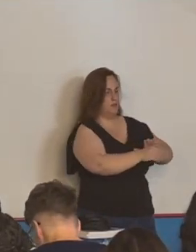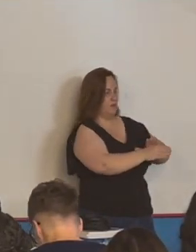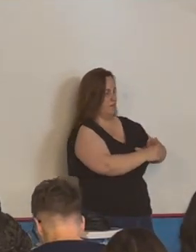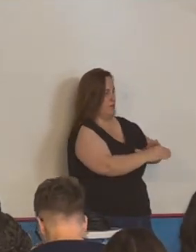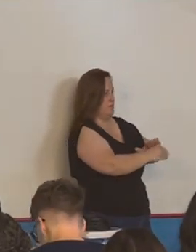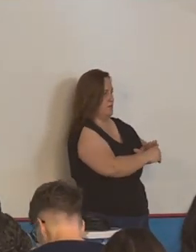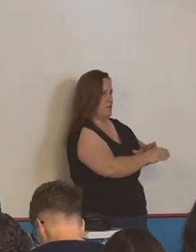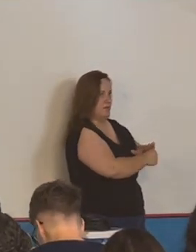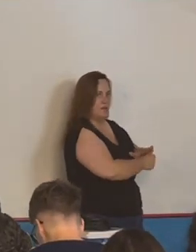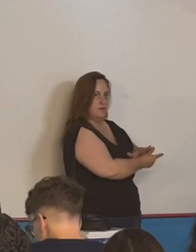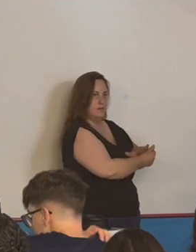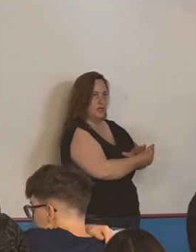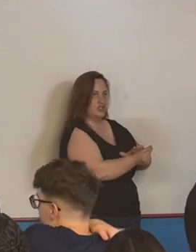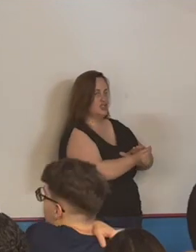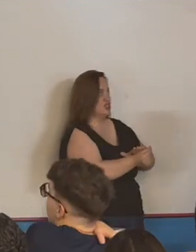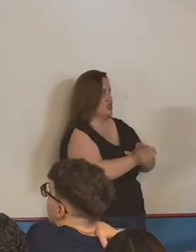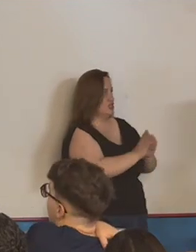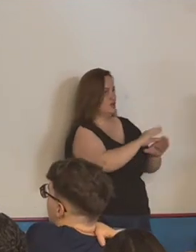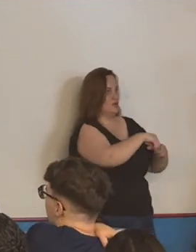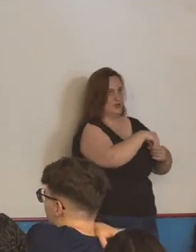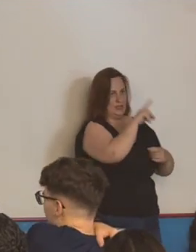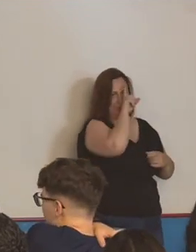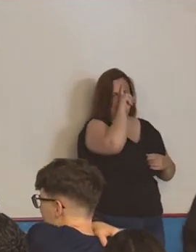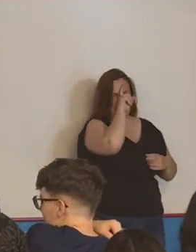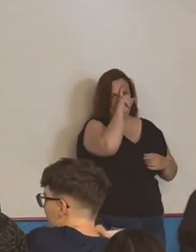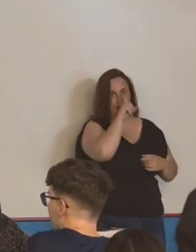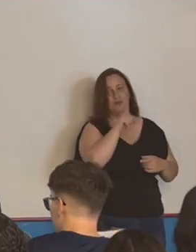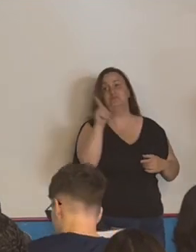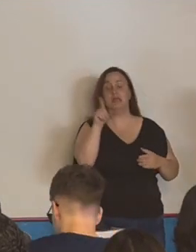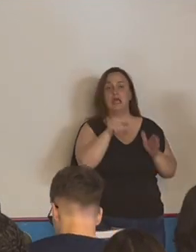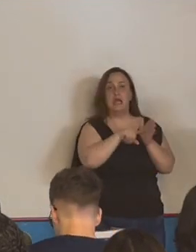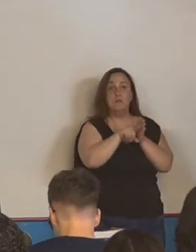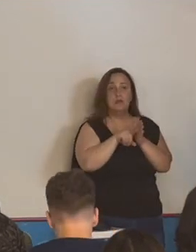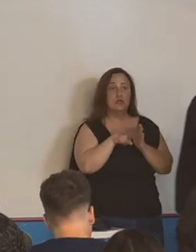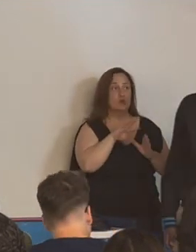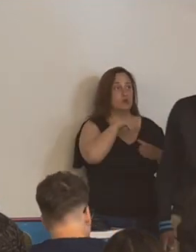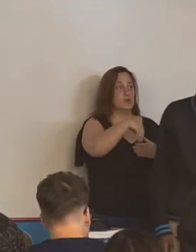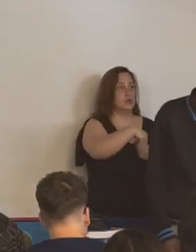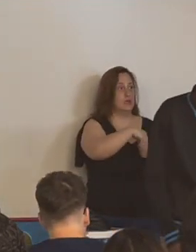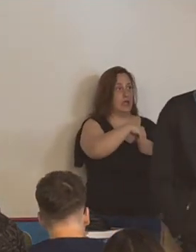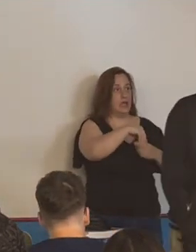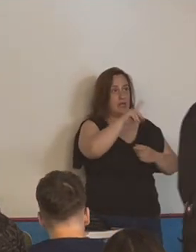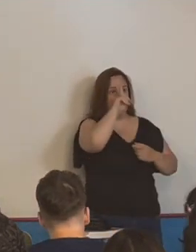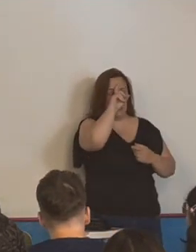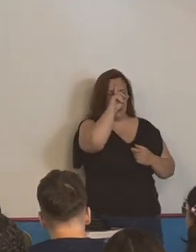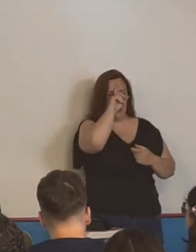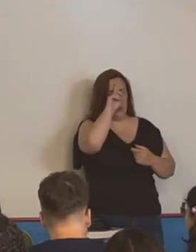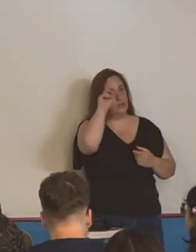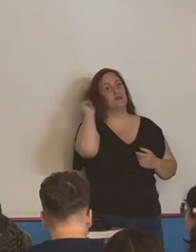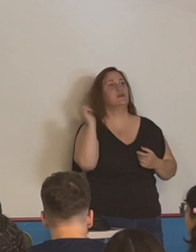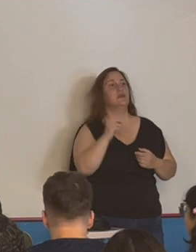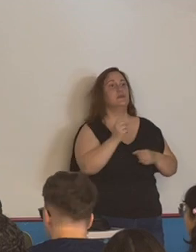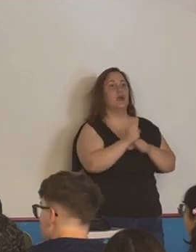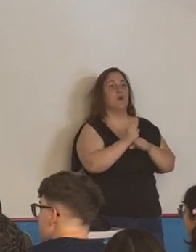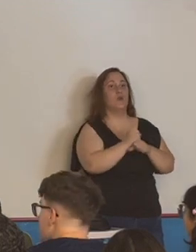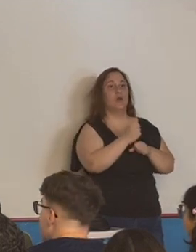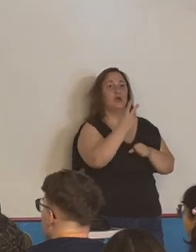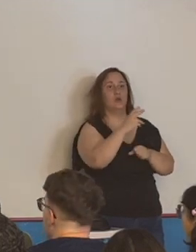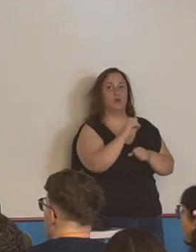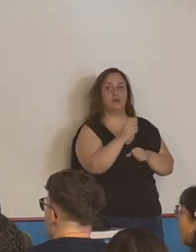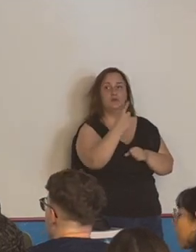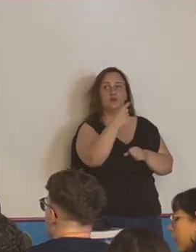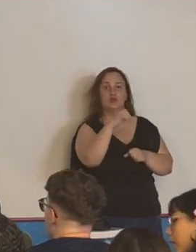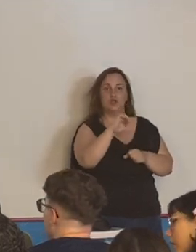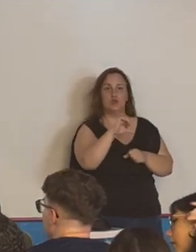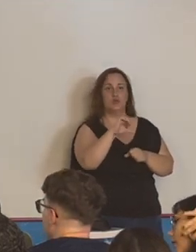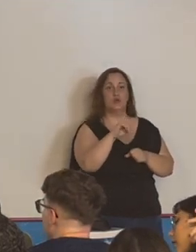Então, desde aquela época, e quando eu fiz essa pesquisa na Santa Casa, que foi 2018, um provedor estava sendo